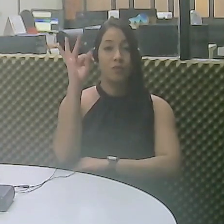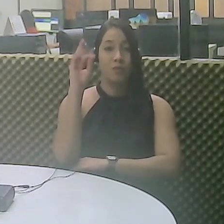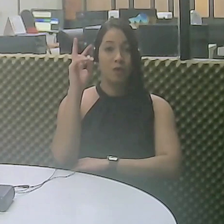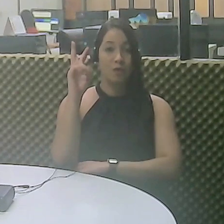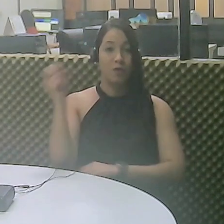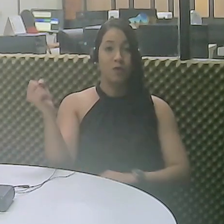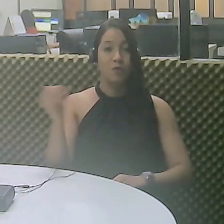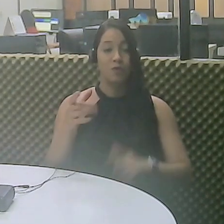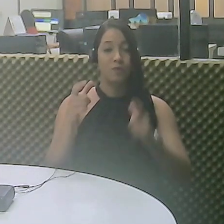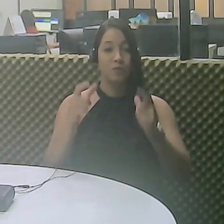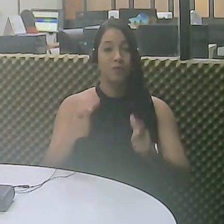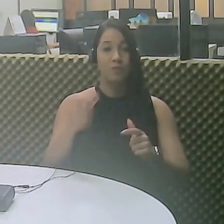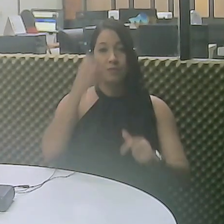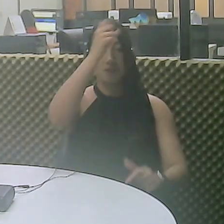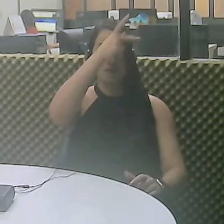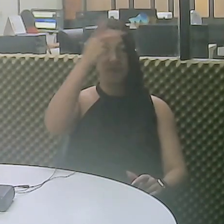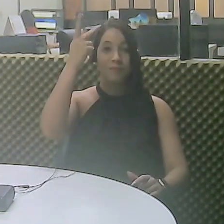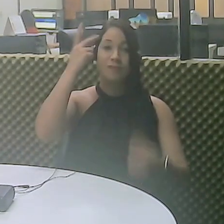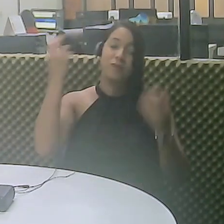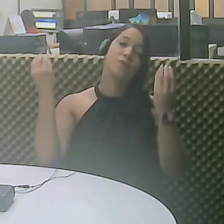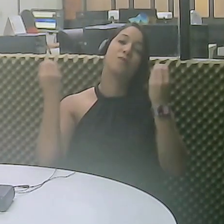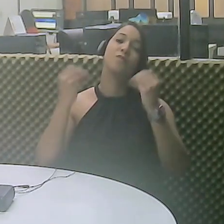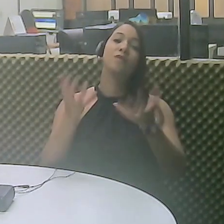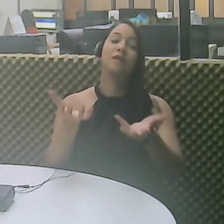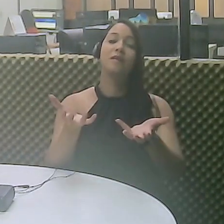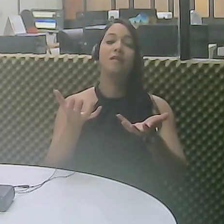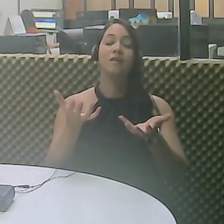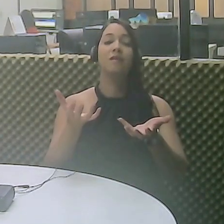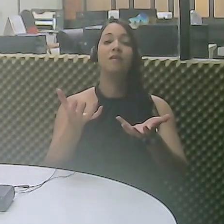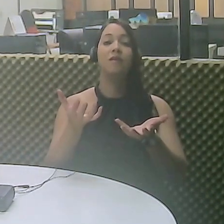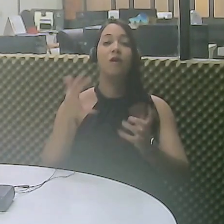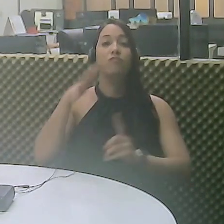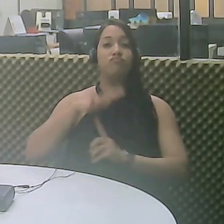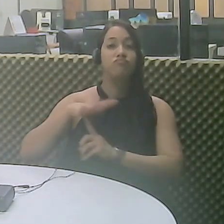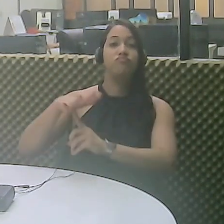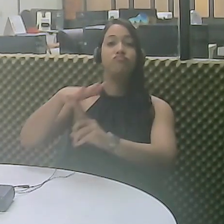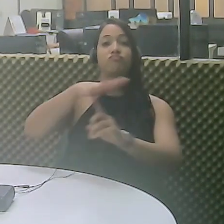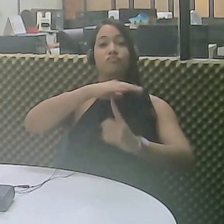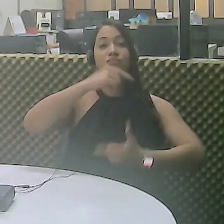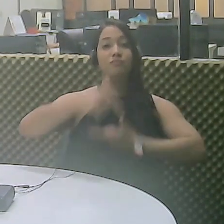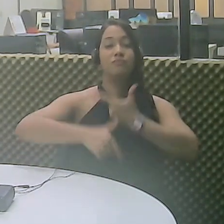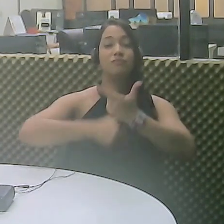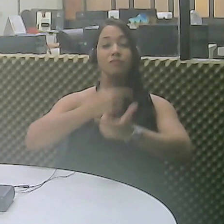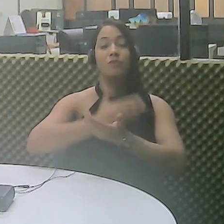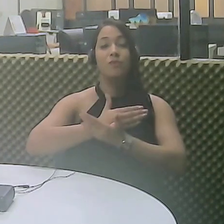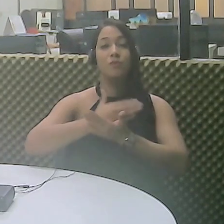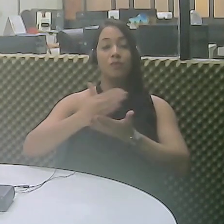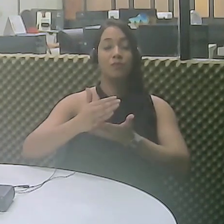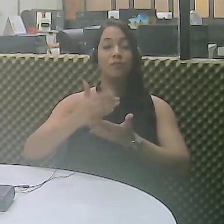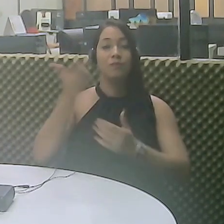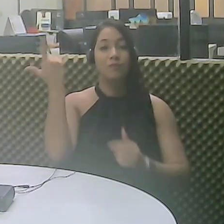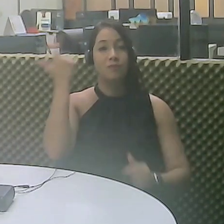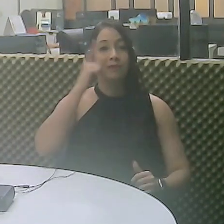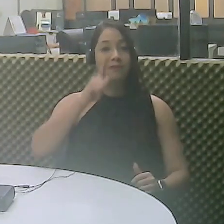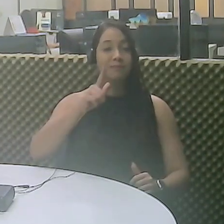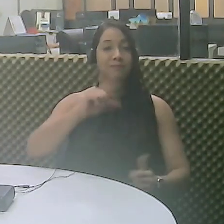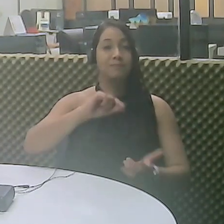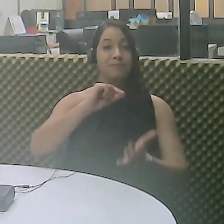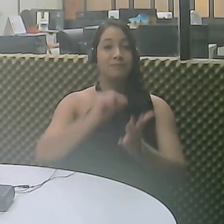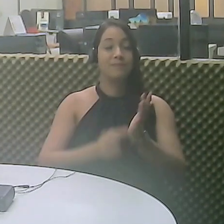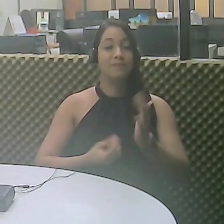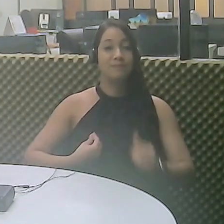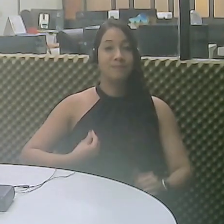é mais um ponto que a Prefeitura instalou para quem pretende contar com um Mega Feirão de Empregos para entrar no mercado de trabalho. As